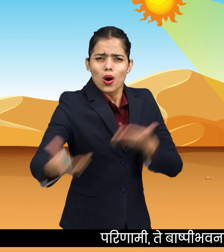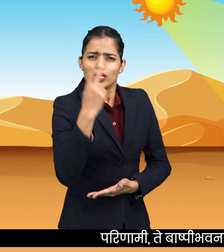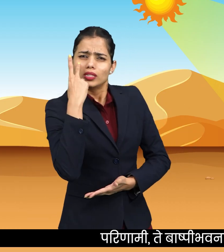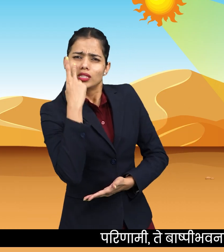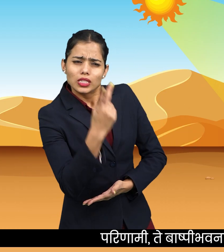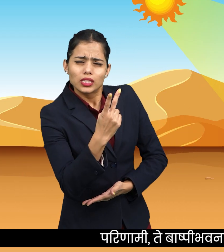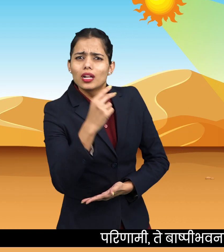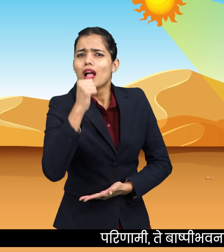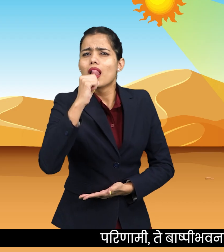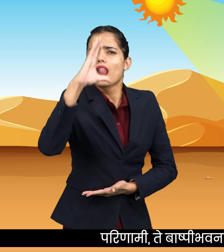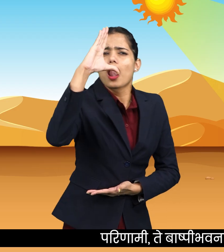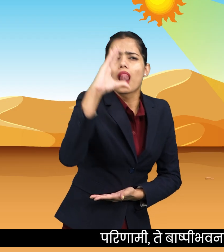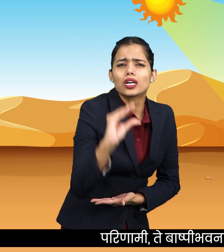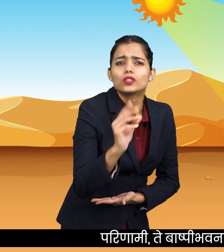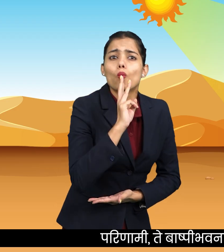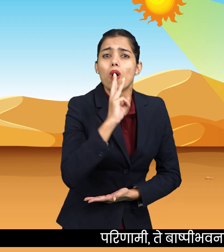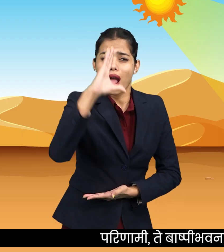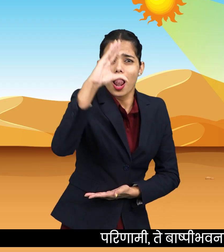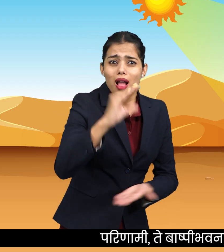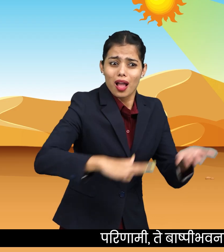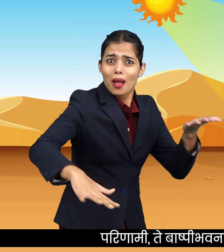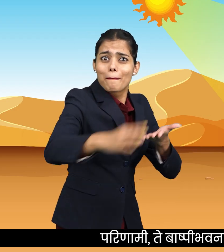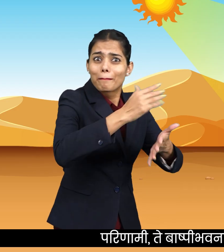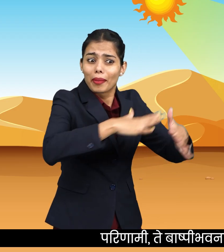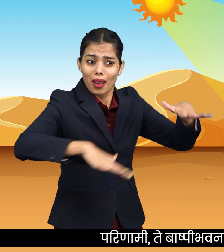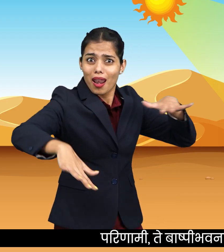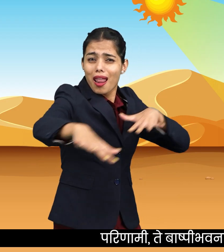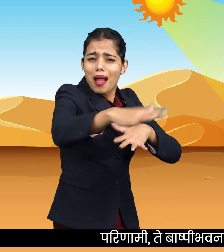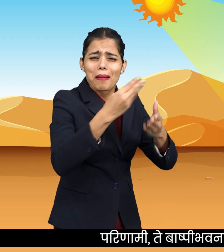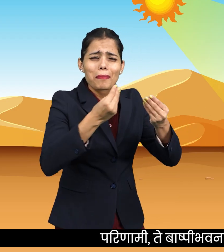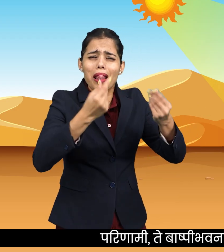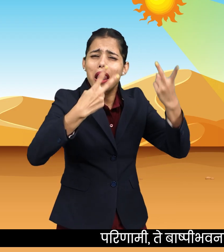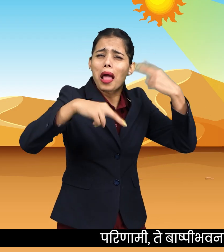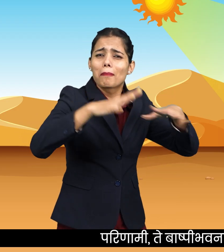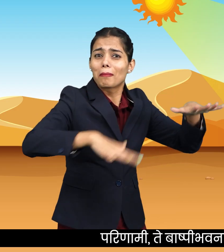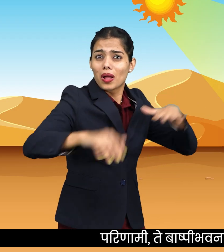परिणामी ते बाष्पीभवनाने खूप कमी पाणी गमावतात.